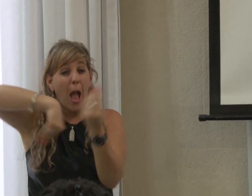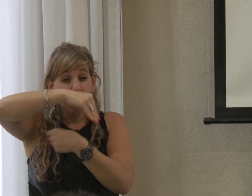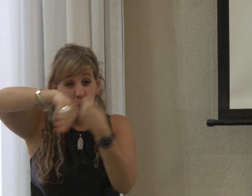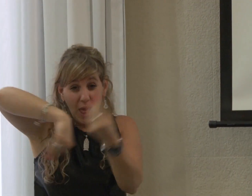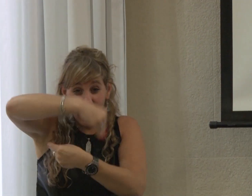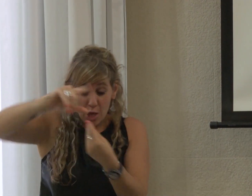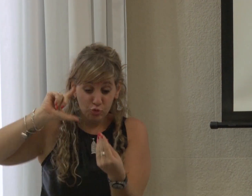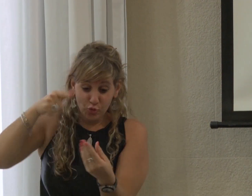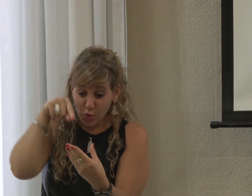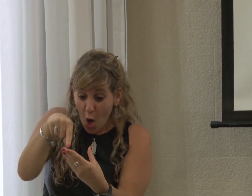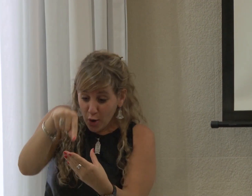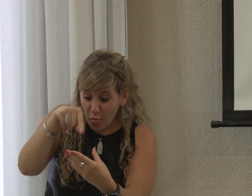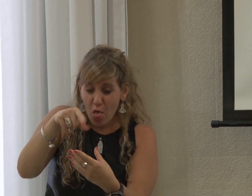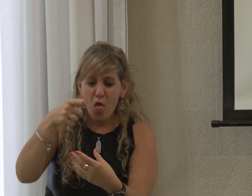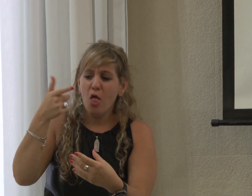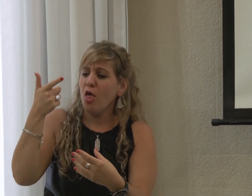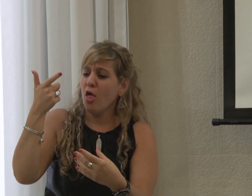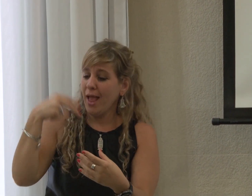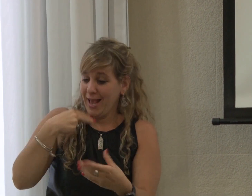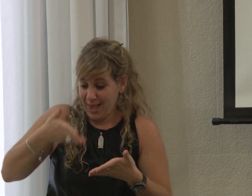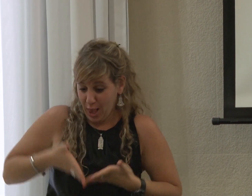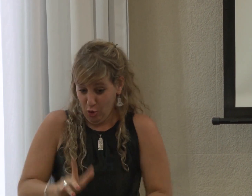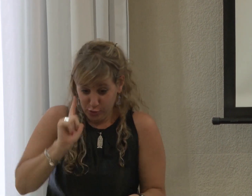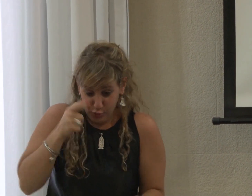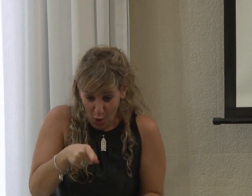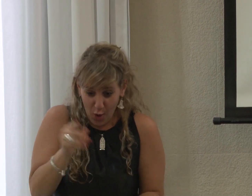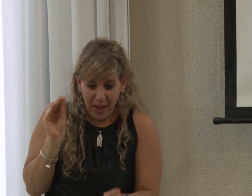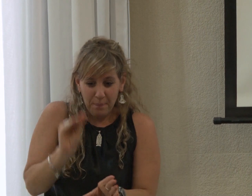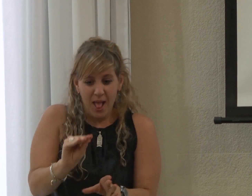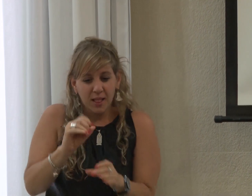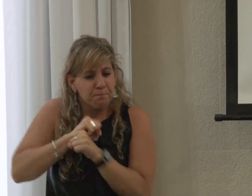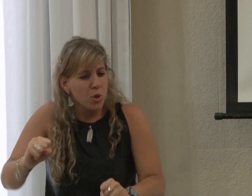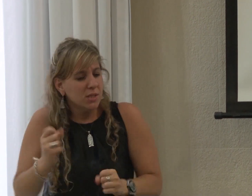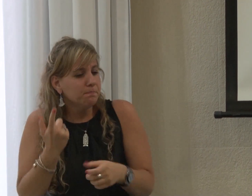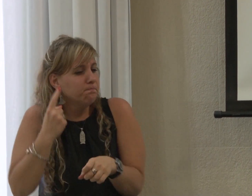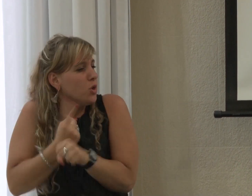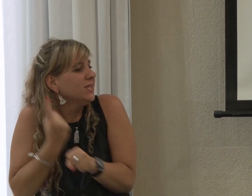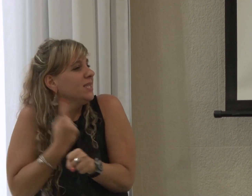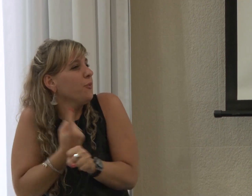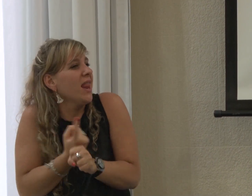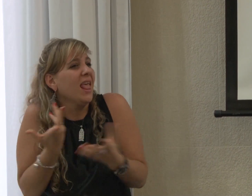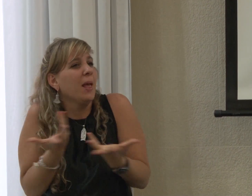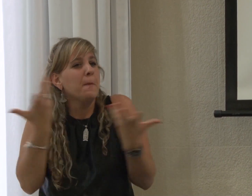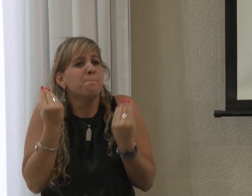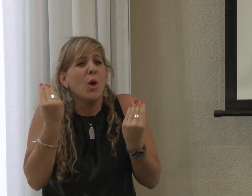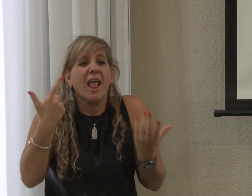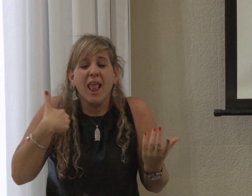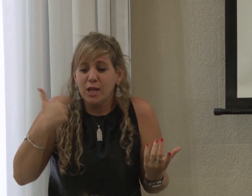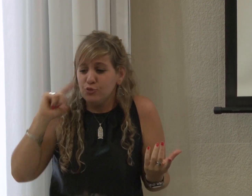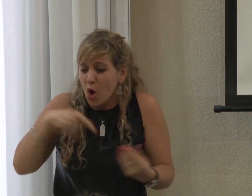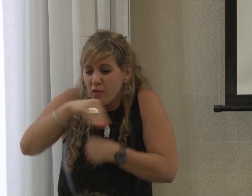o sea, se reconoció que es la primera lengua, es la lengua de la comunidad sorda y no se